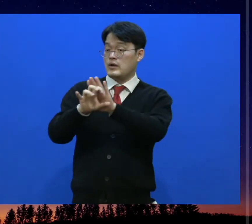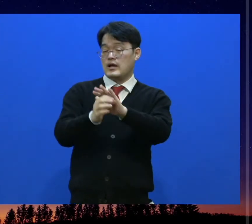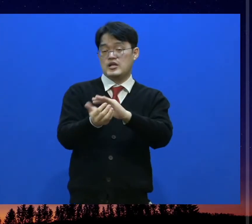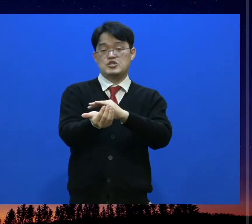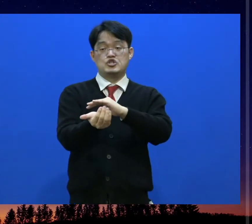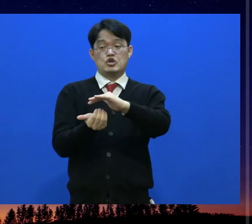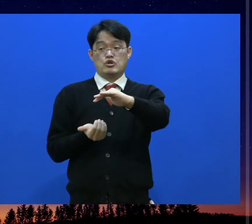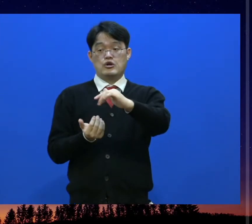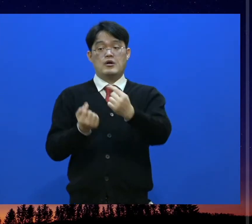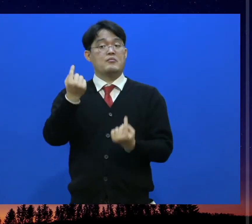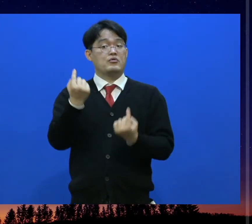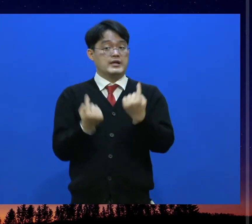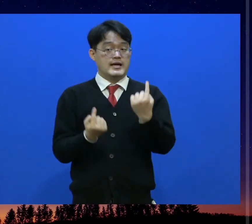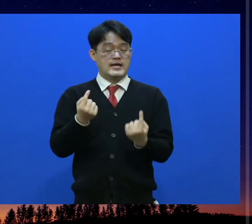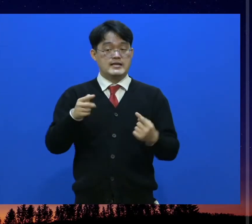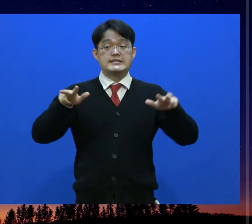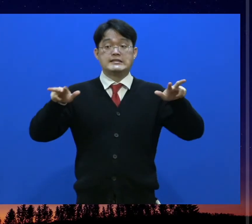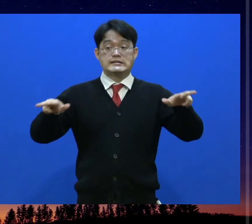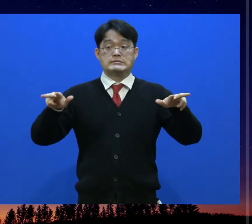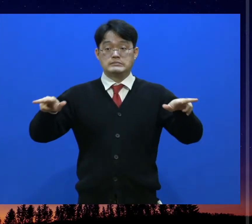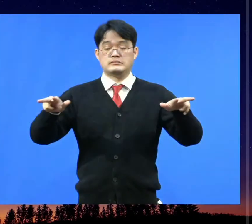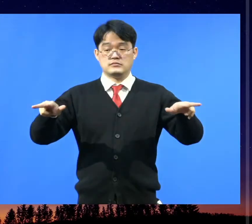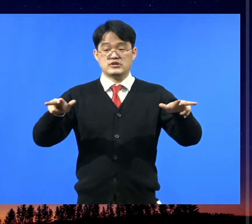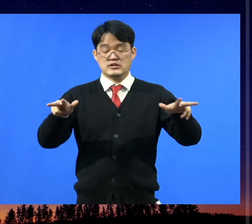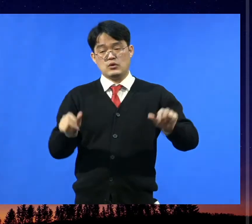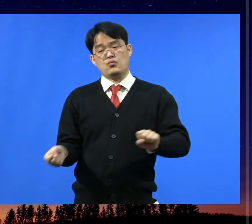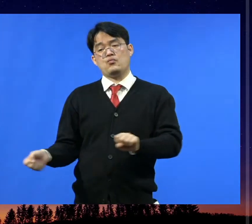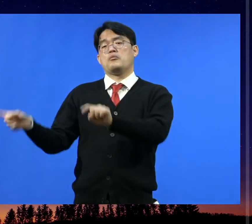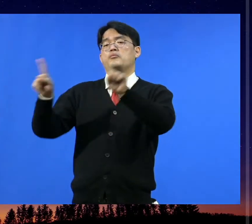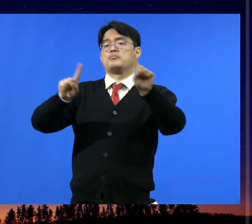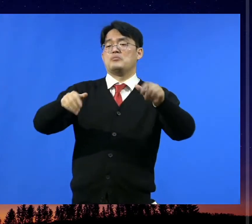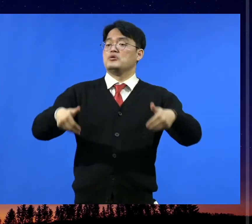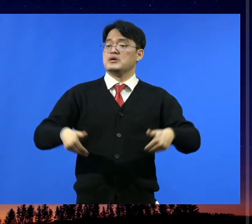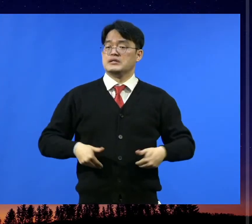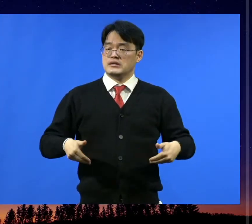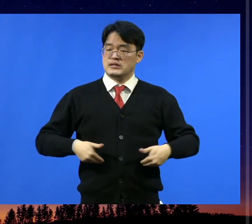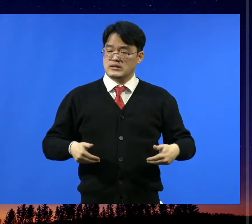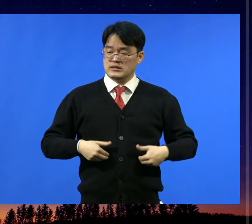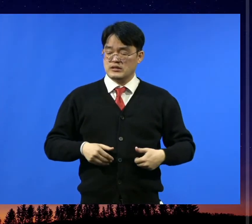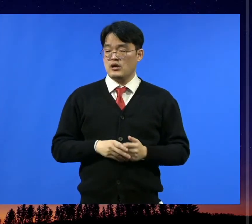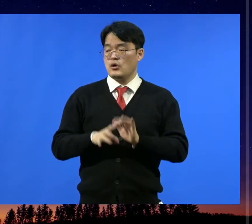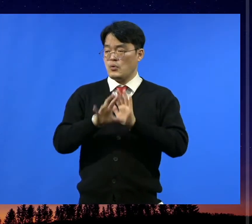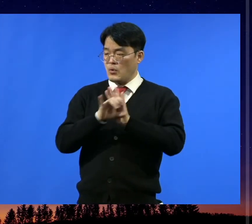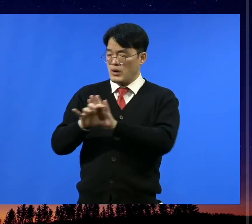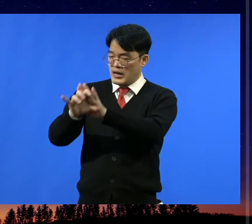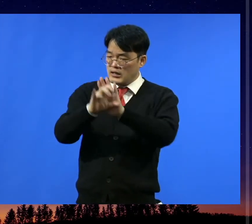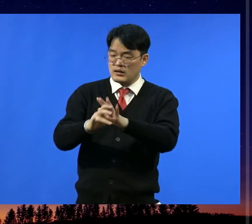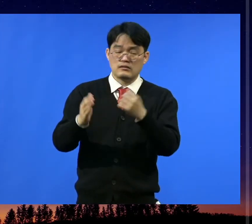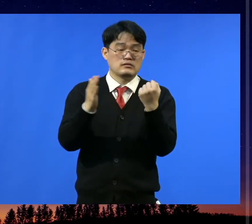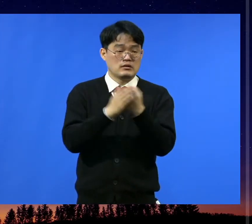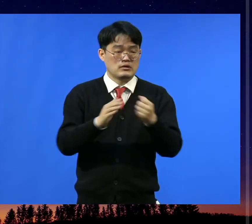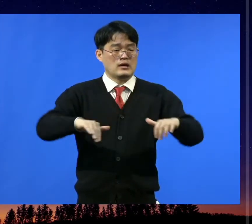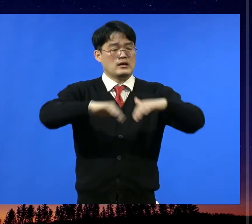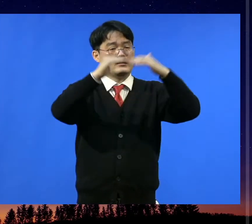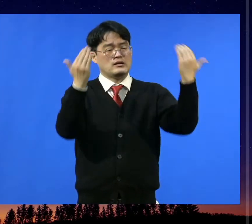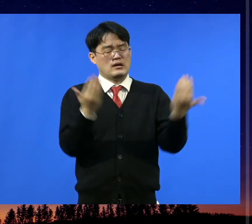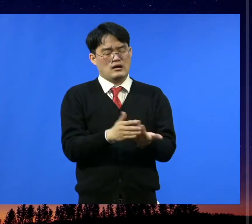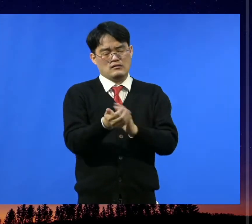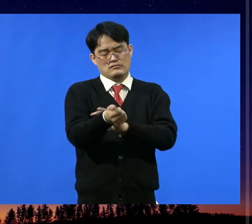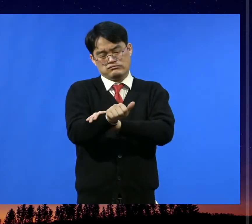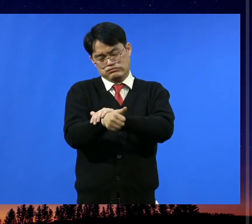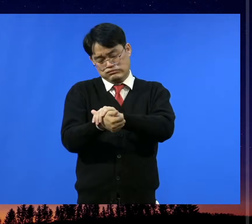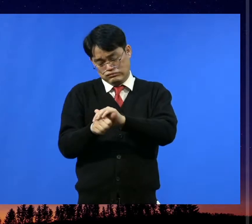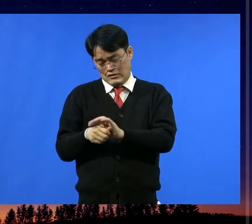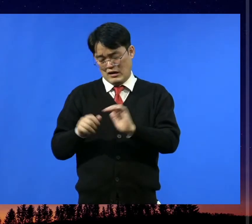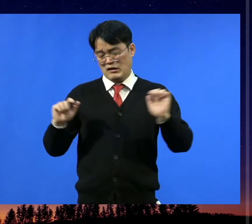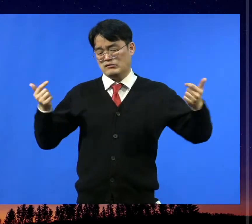이전보다 적죠. 아직 지금은 이제 더 회복이 돼야 되죠. 우리 교회도 코로나 때문에 다 이렇게 조금 이제